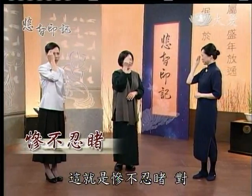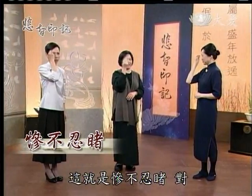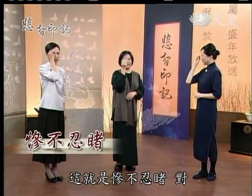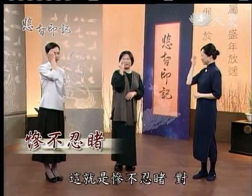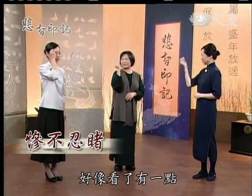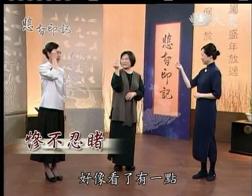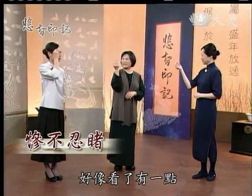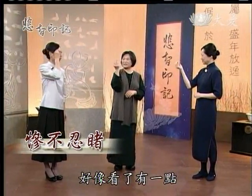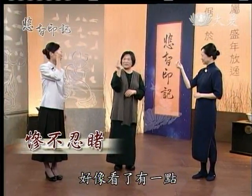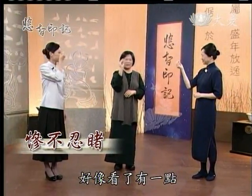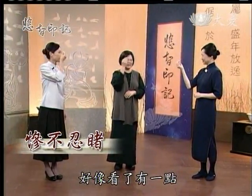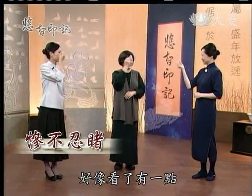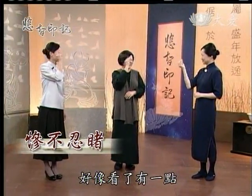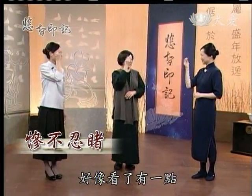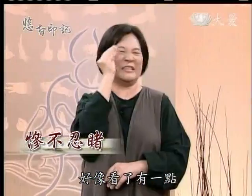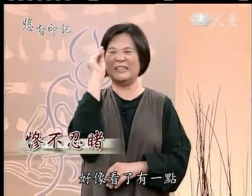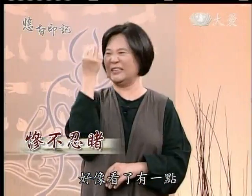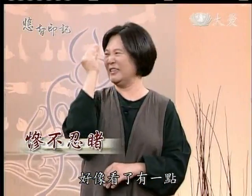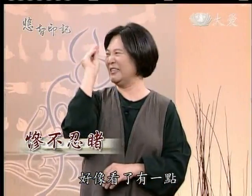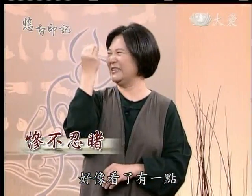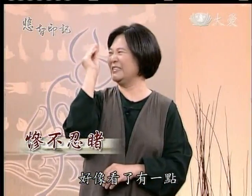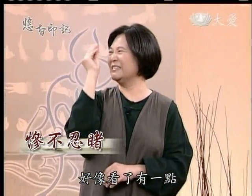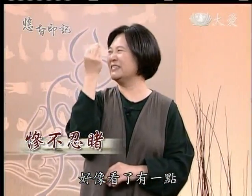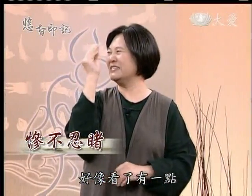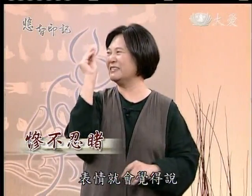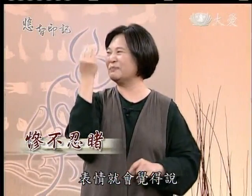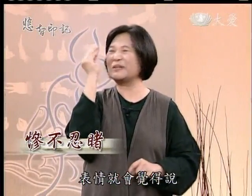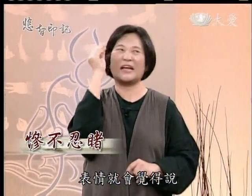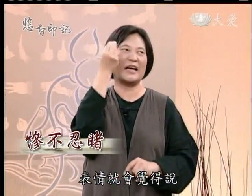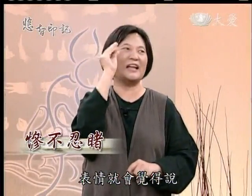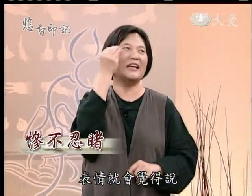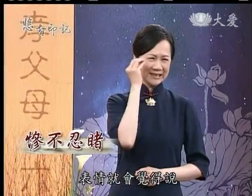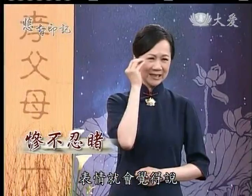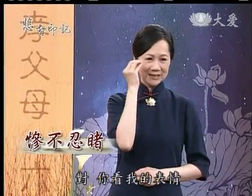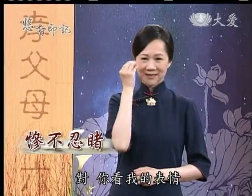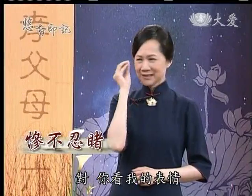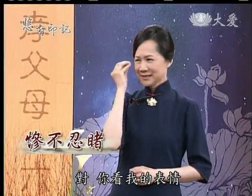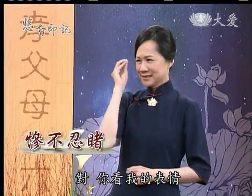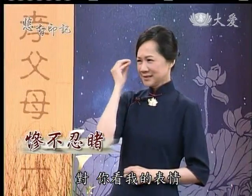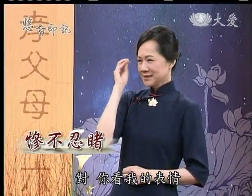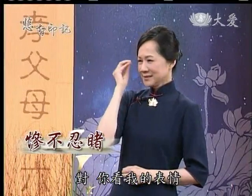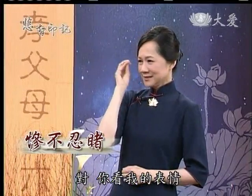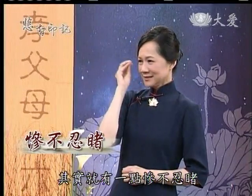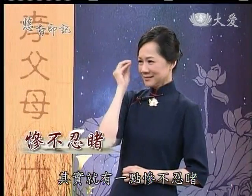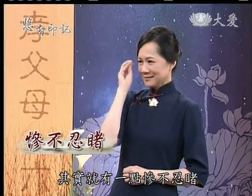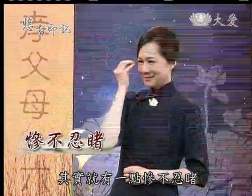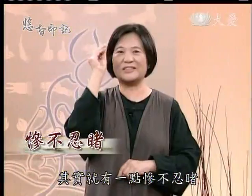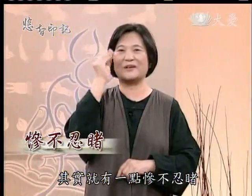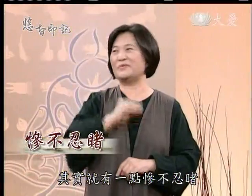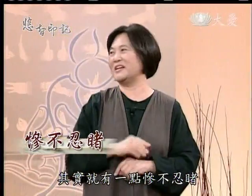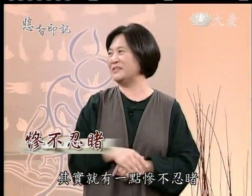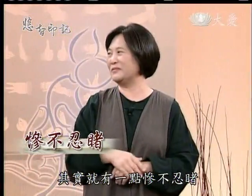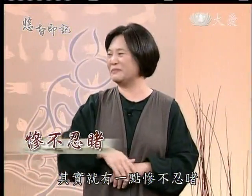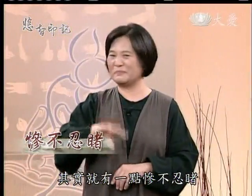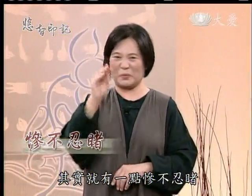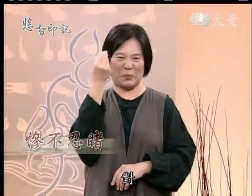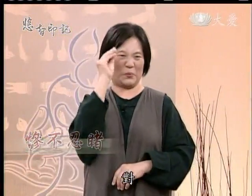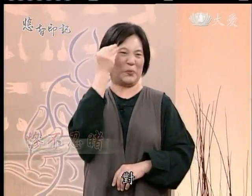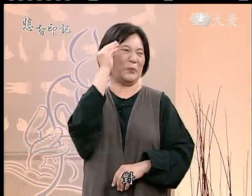对，好像看得有点， 我的表情就会觉得说， 对，你看我的表情，其实就有点惨不忍睹。嗯， 对。